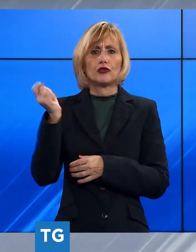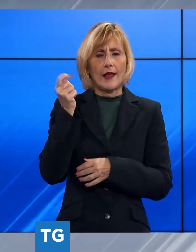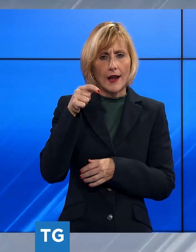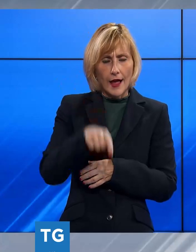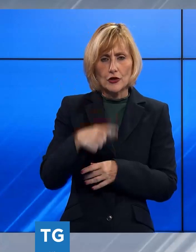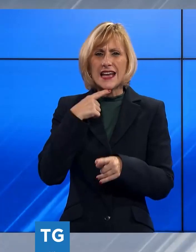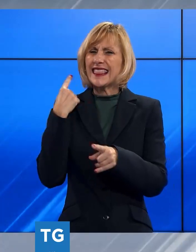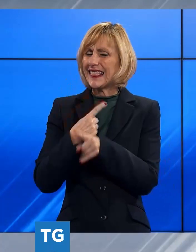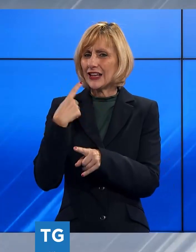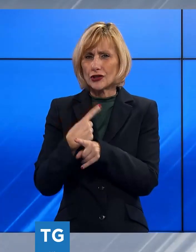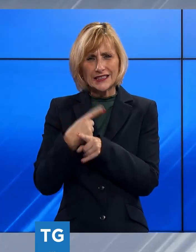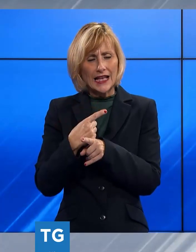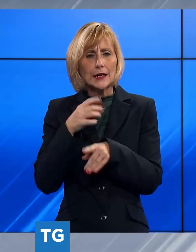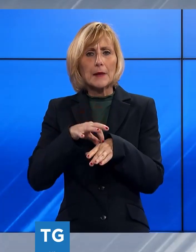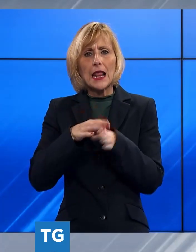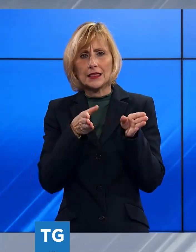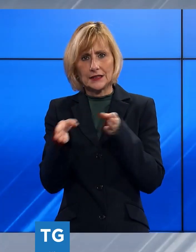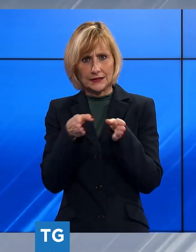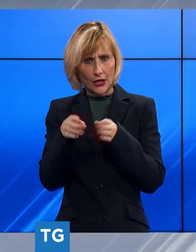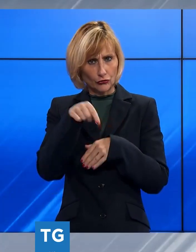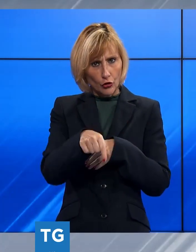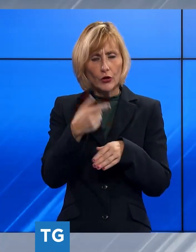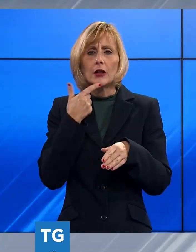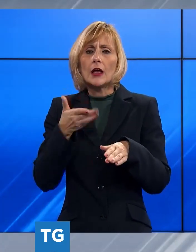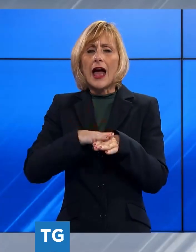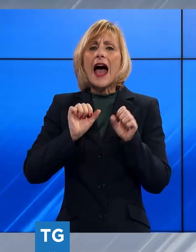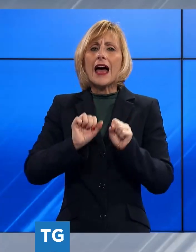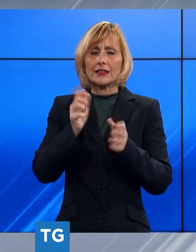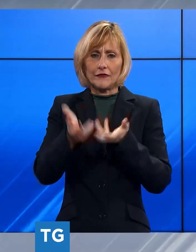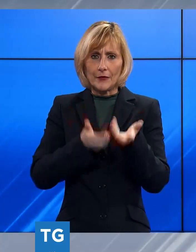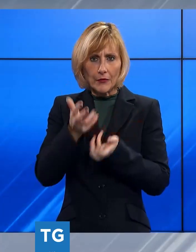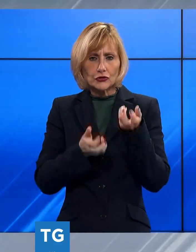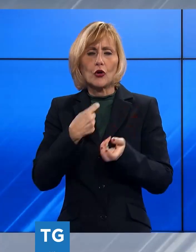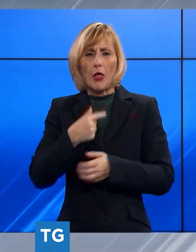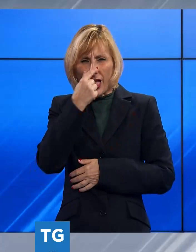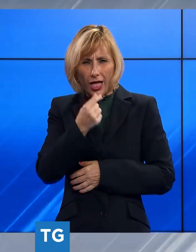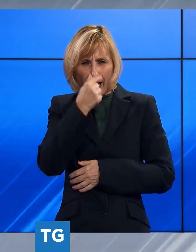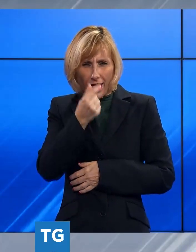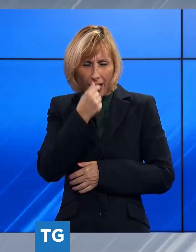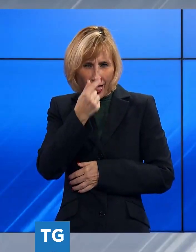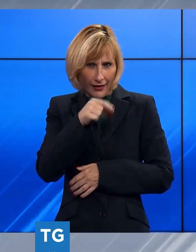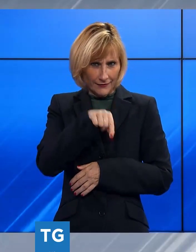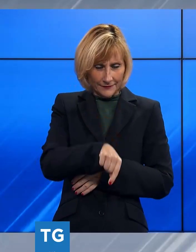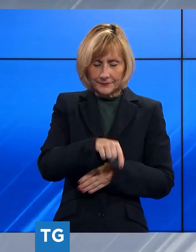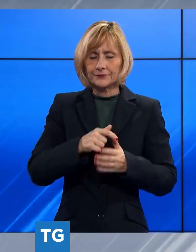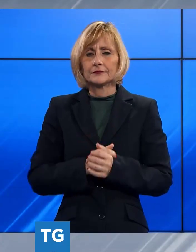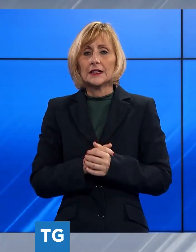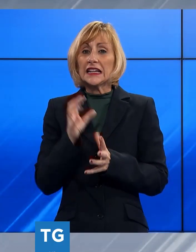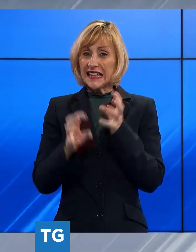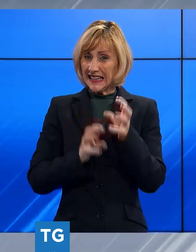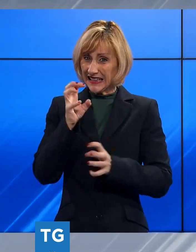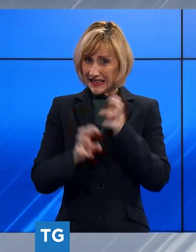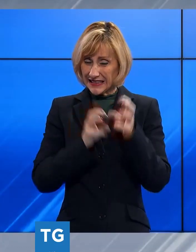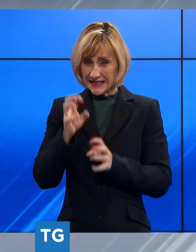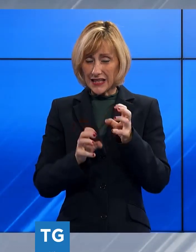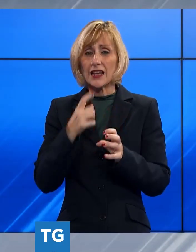necessari per le malattie di stagione in special modo antinfiammatori o fluidificanti del catalogo a confermare questa crisi è l'ordine